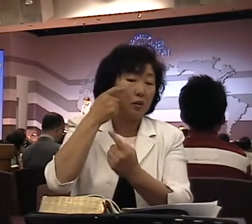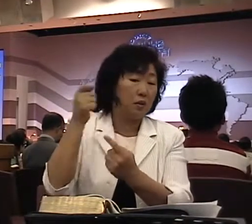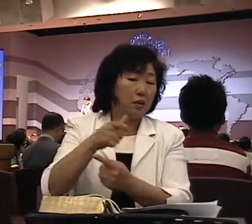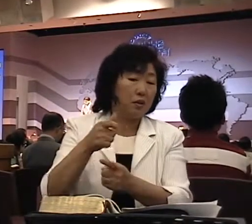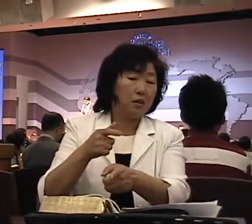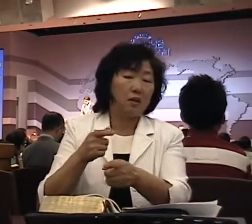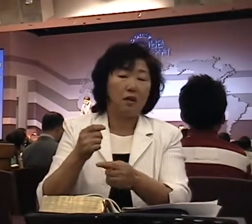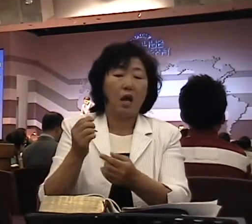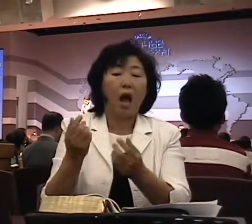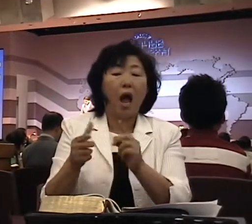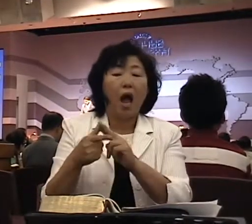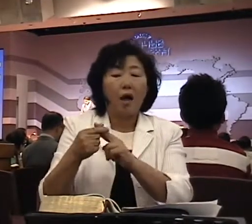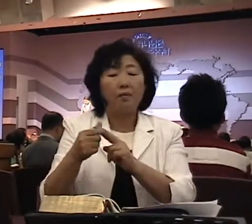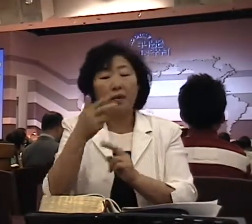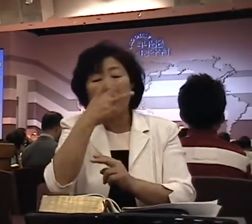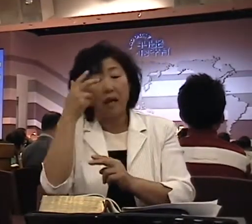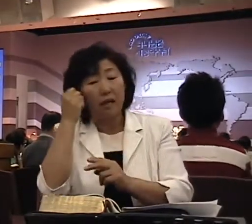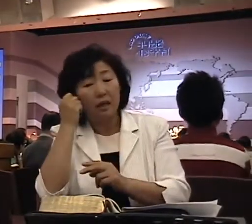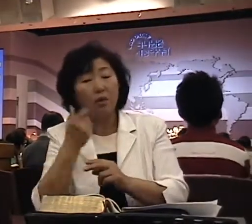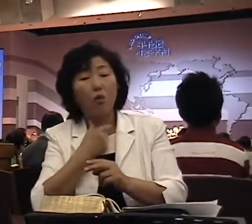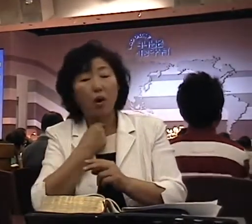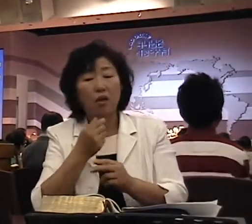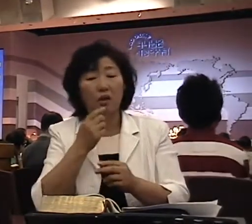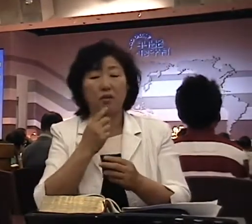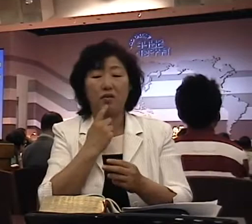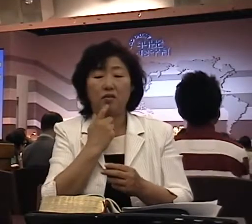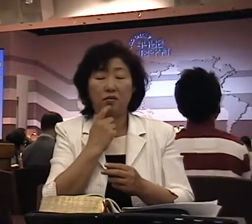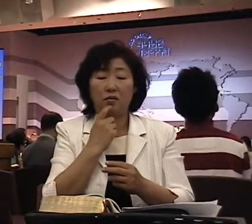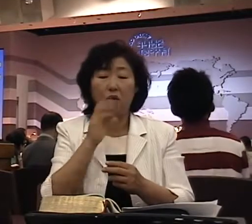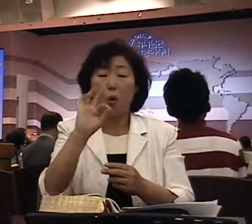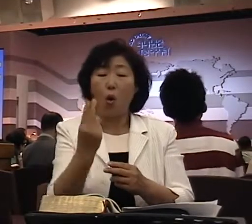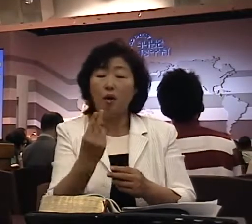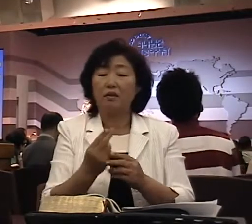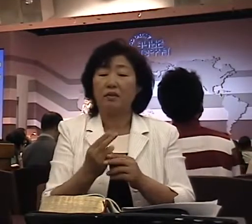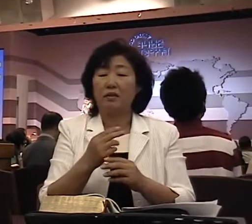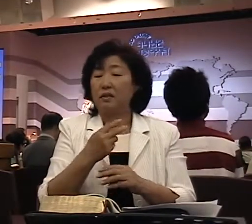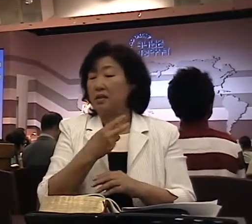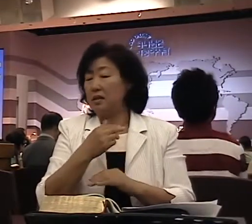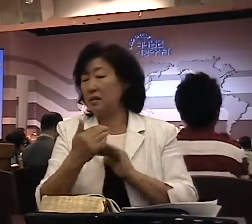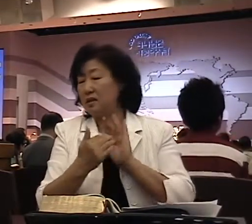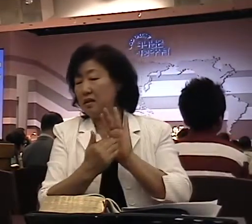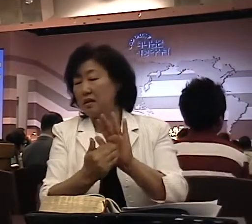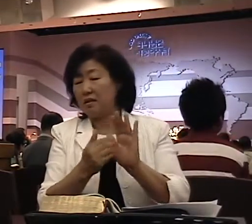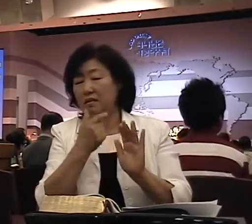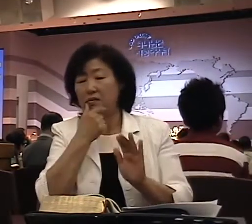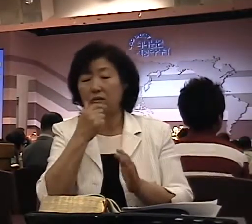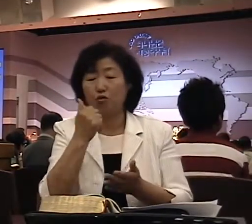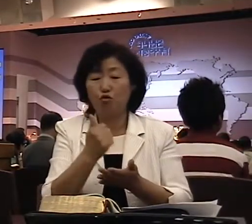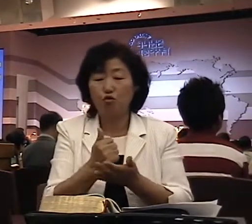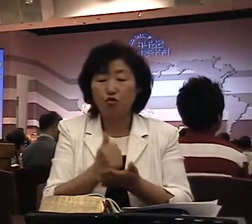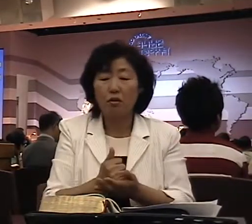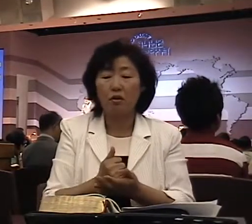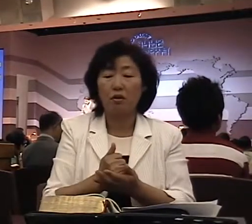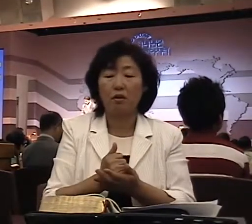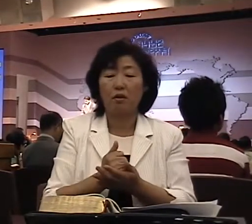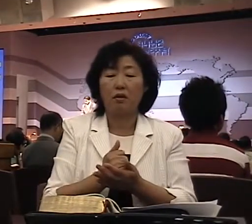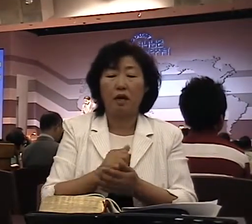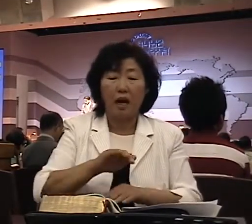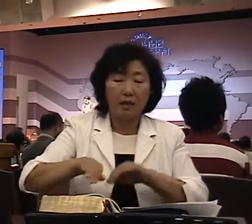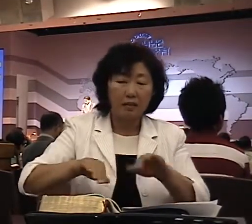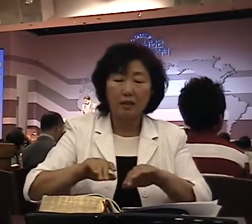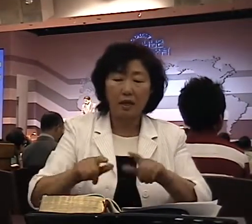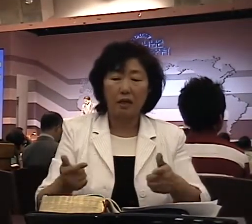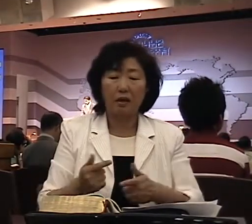동침하기를 정하니 요셉이 거절하며 자기 주인의 처에게 이르되 나의 주인이 가족 재반 소유를 간섭지